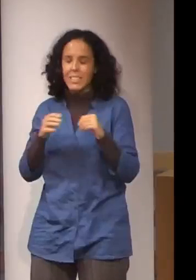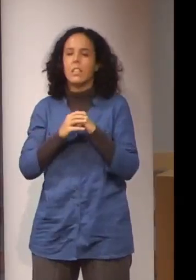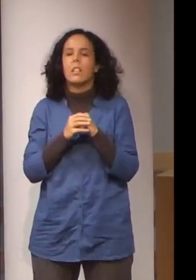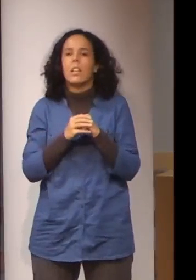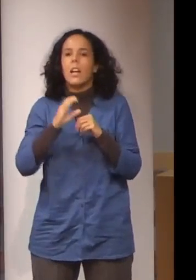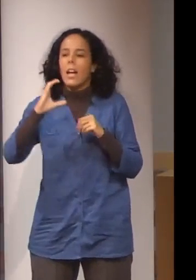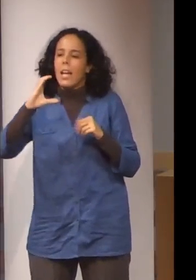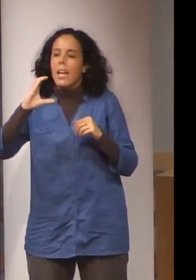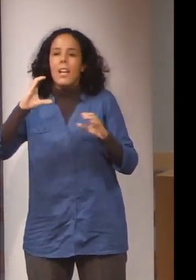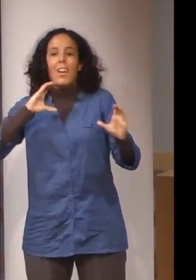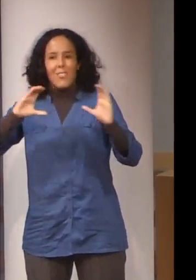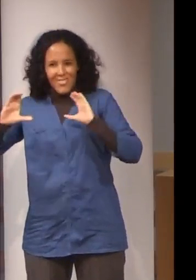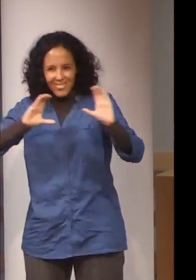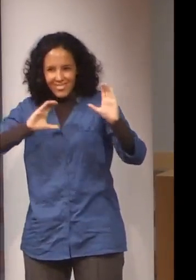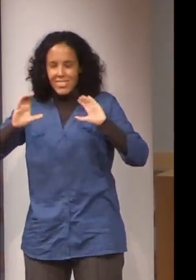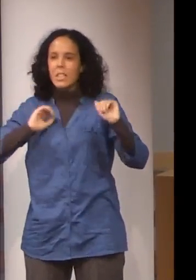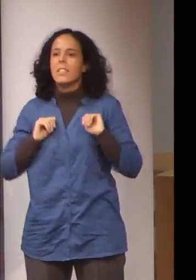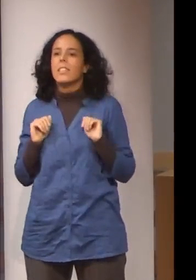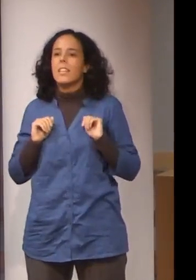Esto es cómo se signaba.